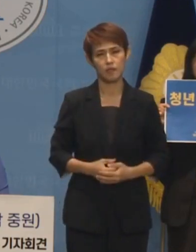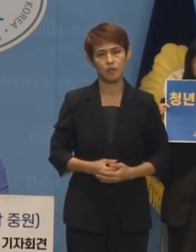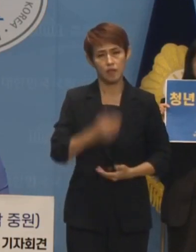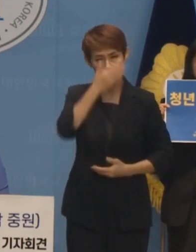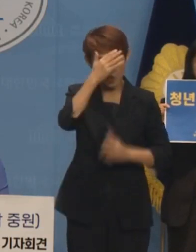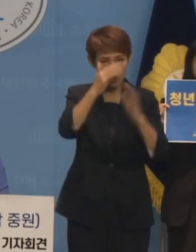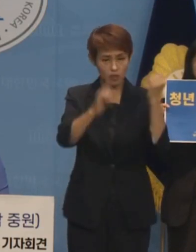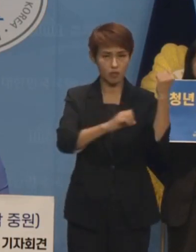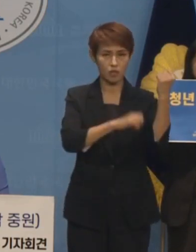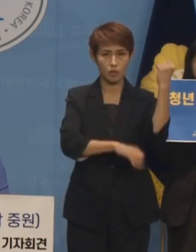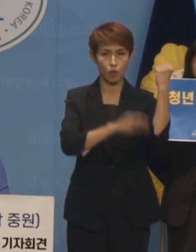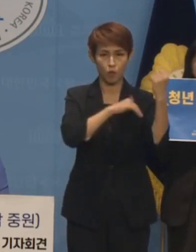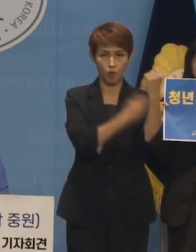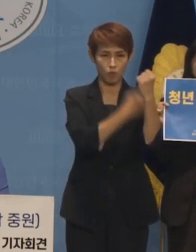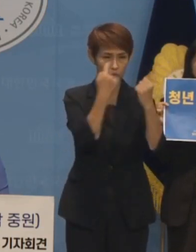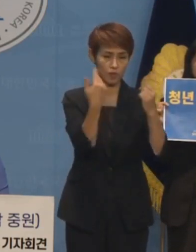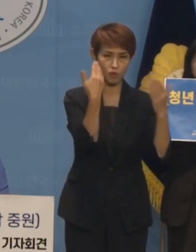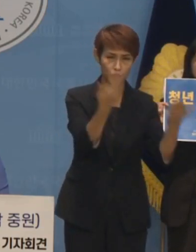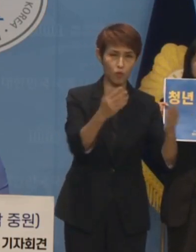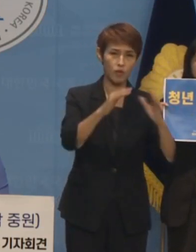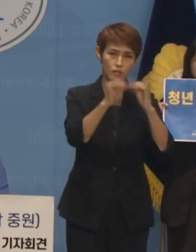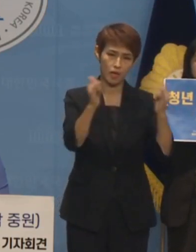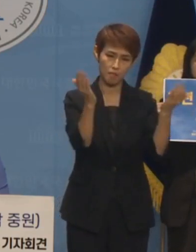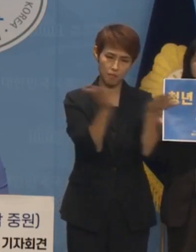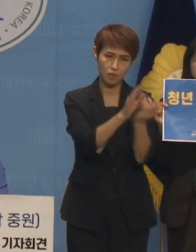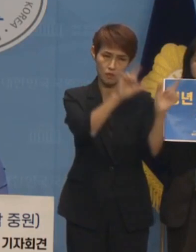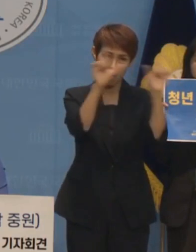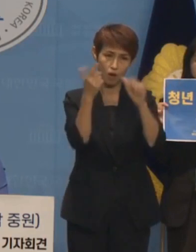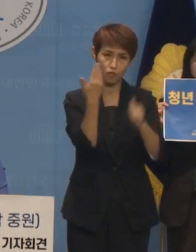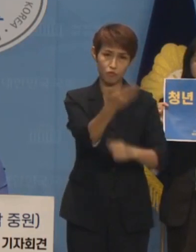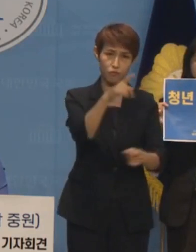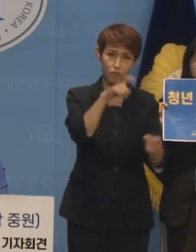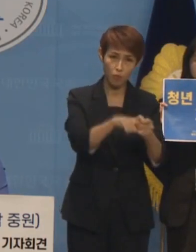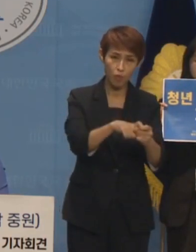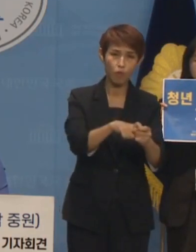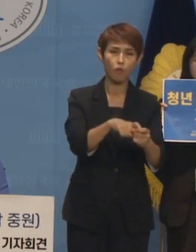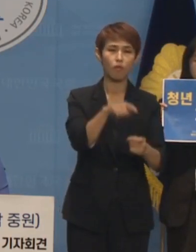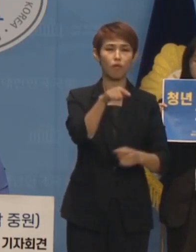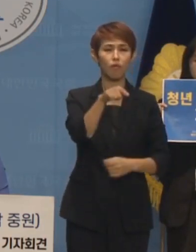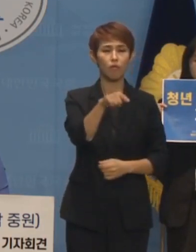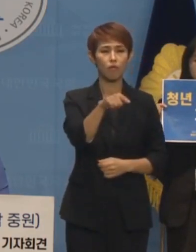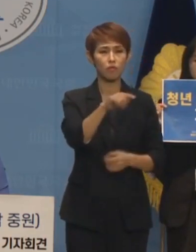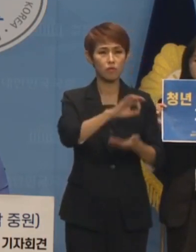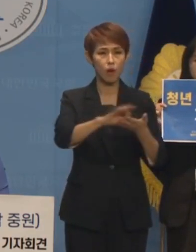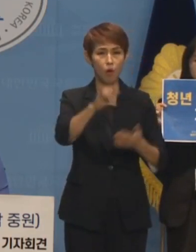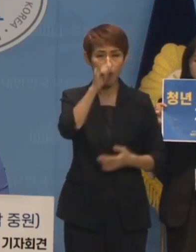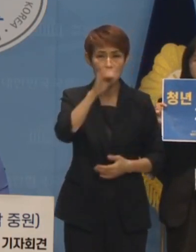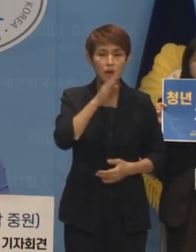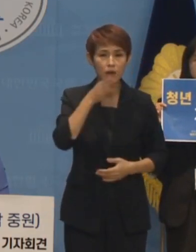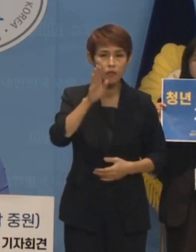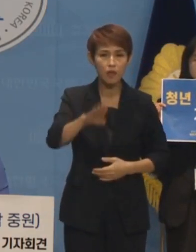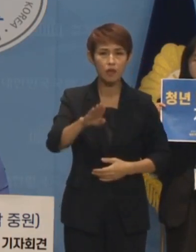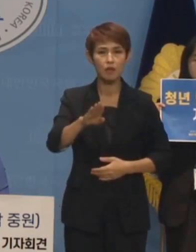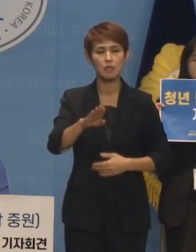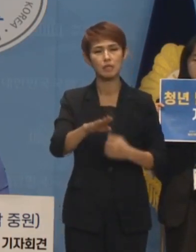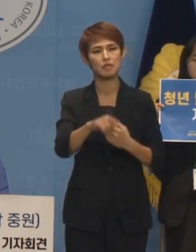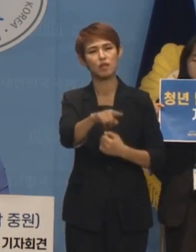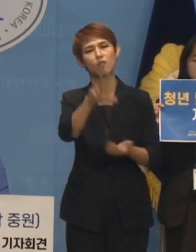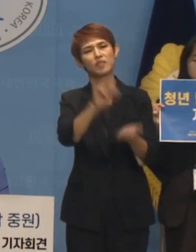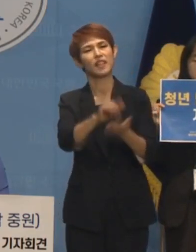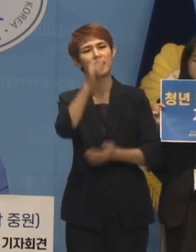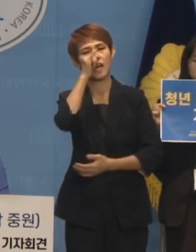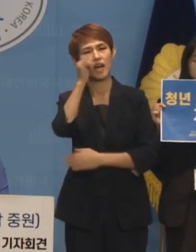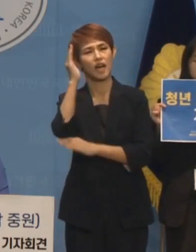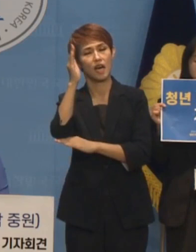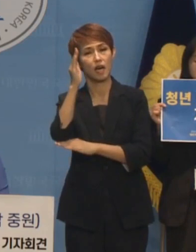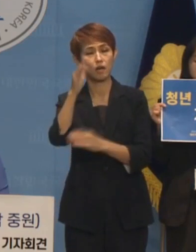기본권을 보장해주고 인간다운 삶을 살 수 있게 하는데 사용 용도를 기준 잡아 평가하고 선택권을